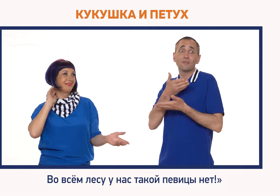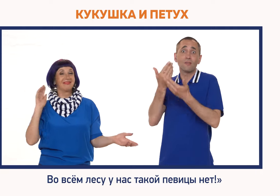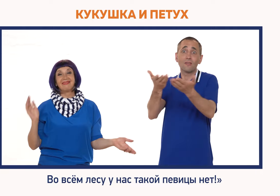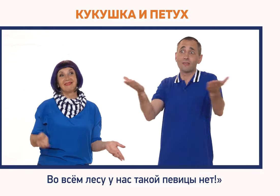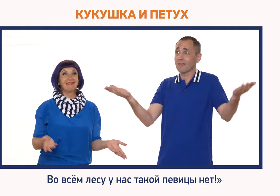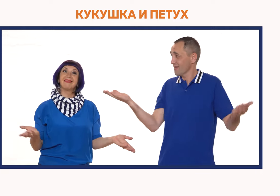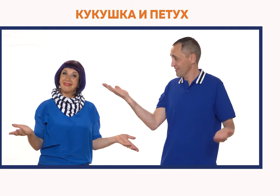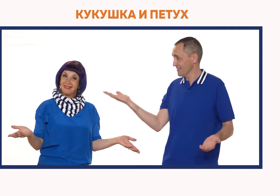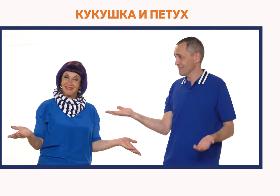певицы нет.